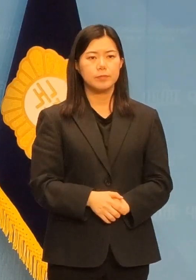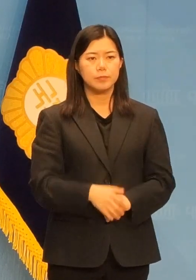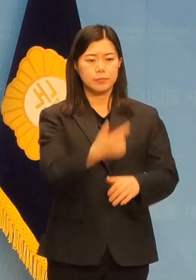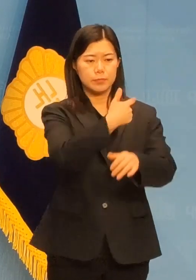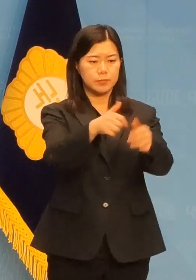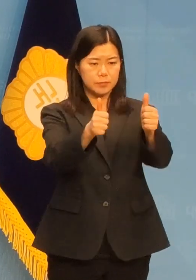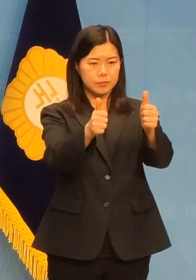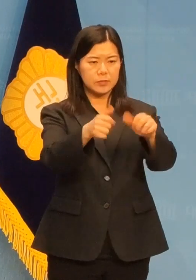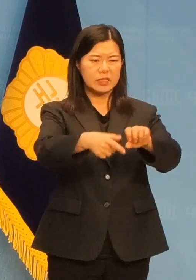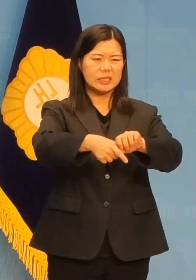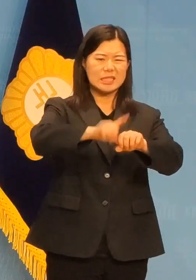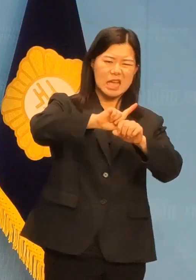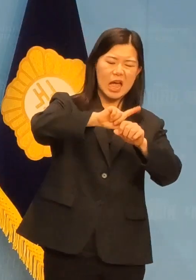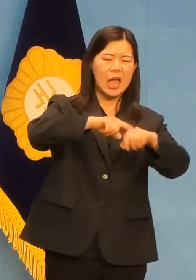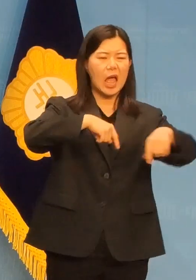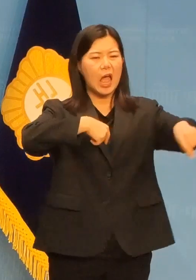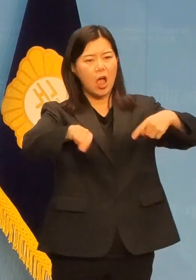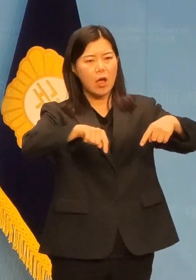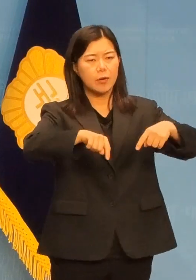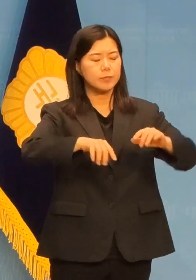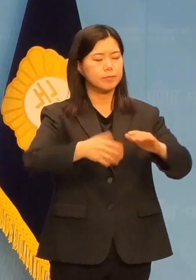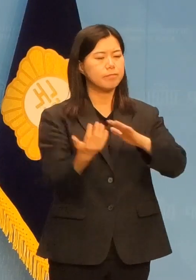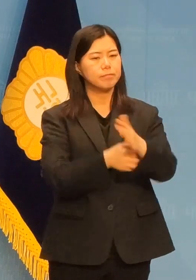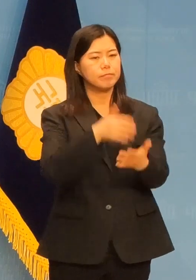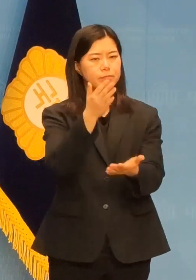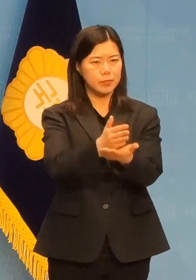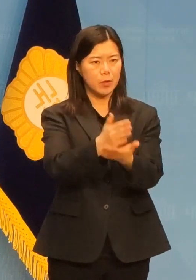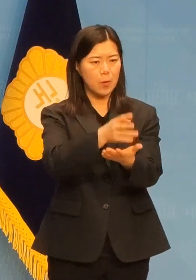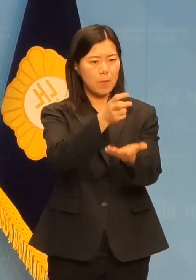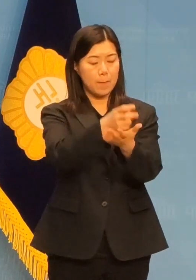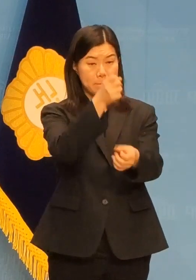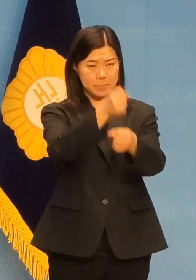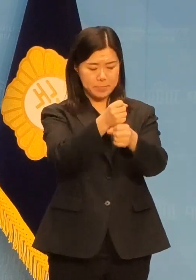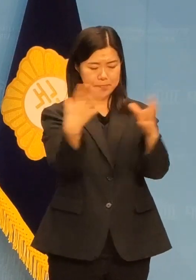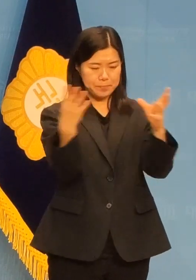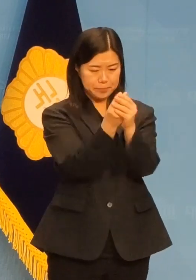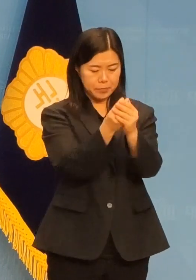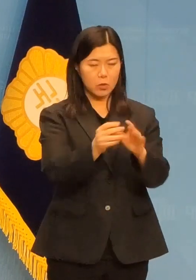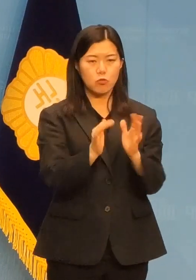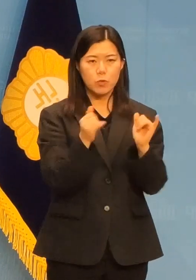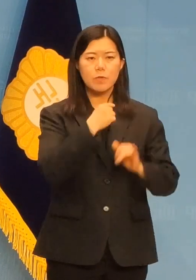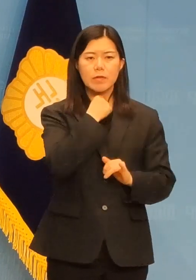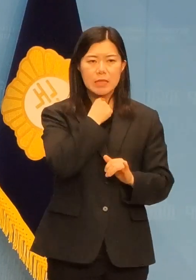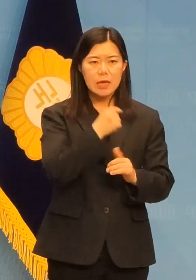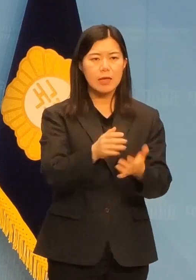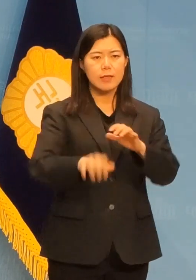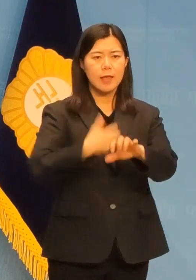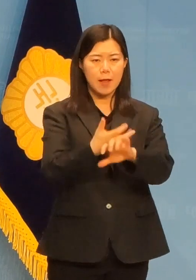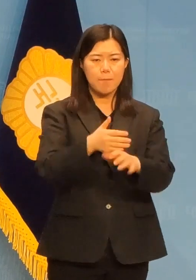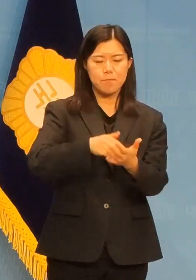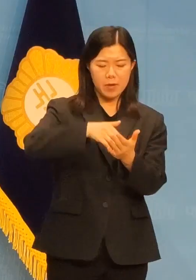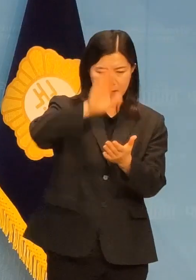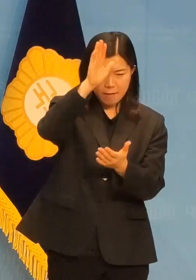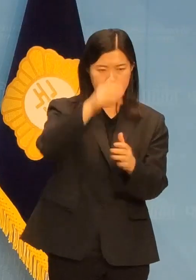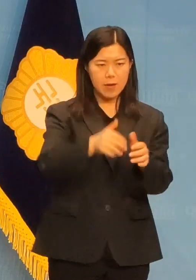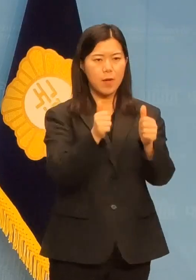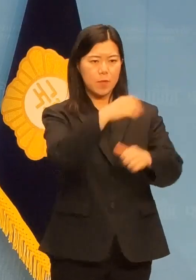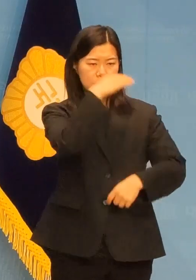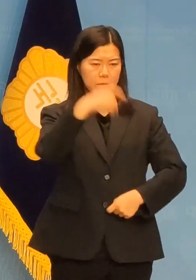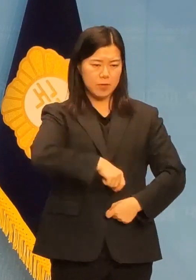대법원의 뒤늦은 정치적 행보에 흔들리지 않고 입법을 완료하여 국민이 염원하는 내란 종식과 사법정의